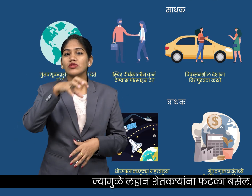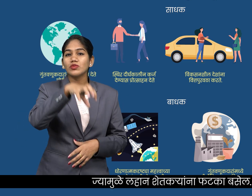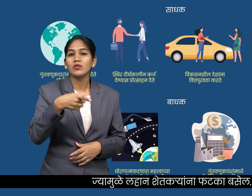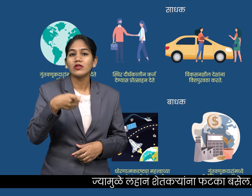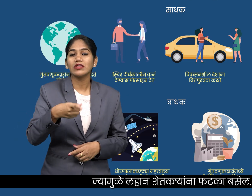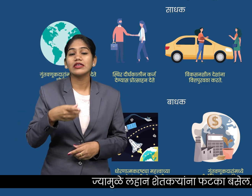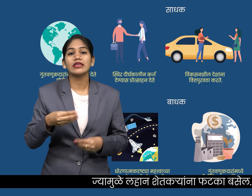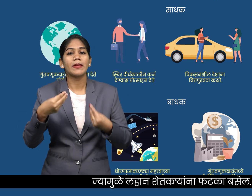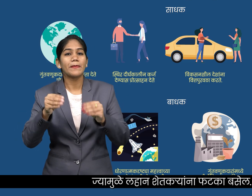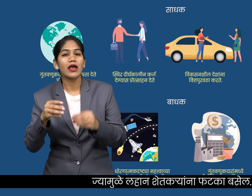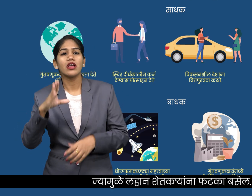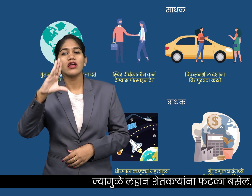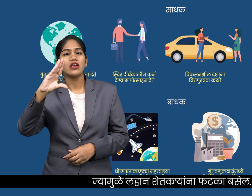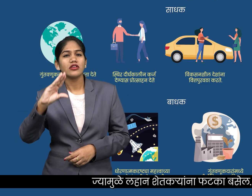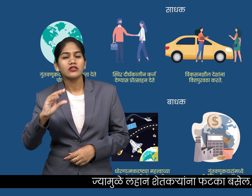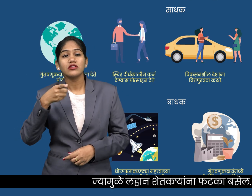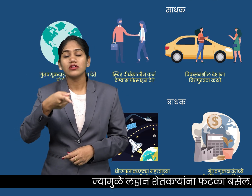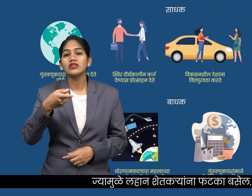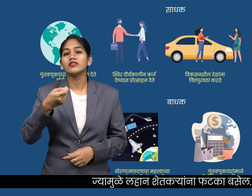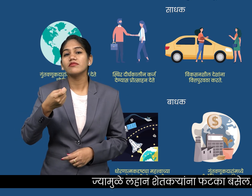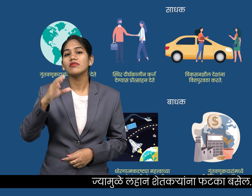ज्यामुळे लहान शेतकऱ्यांना फटका बसेल.